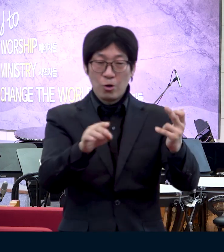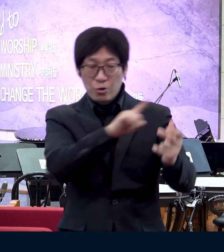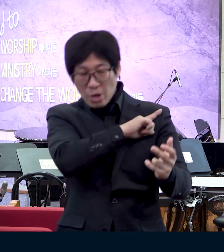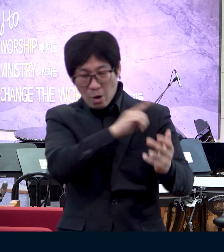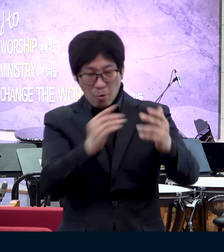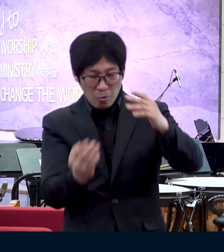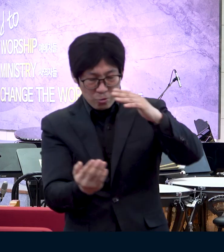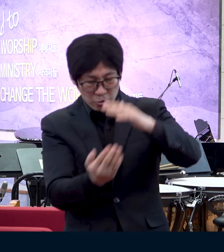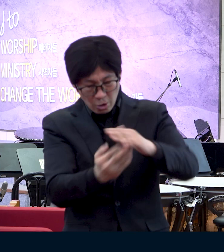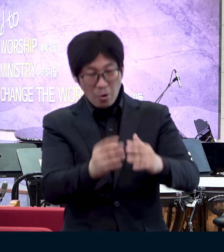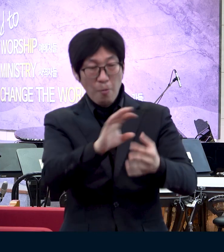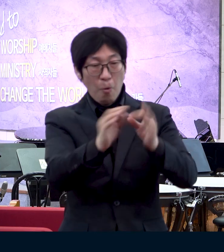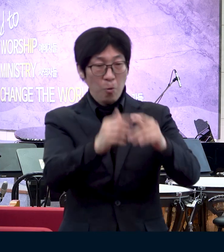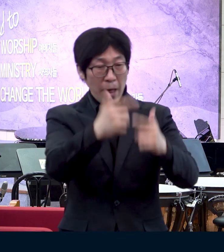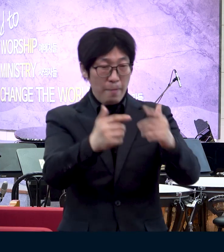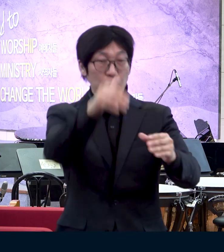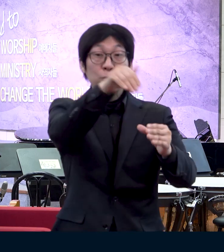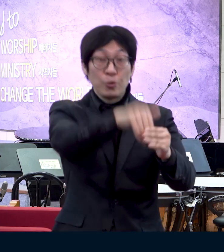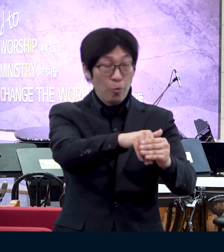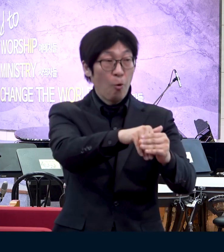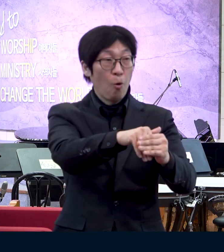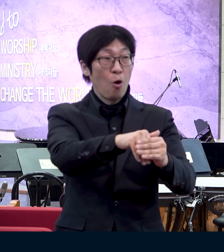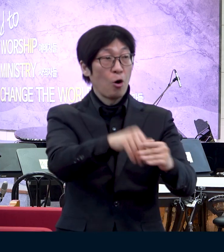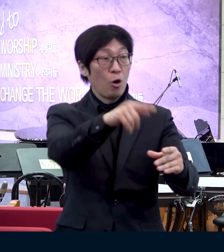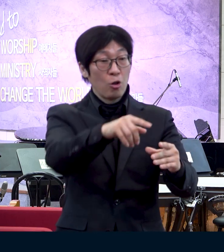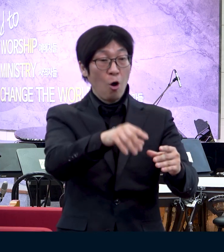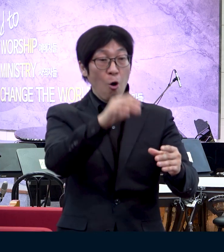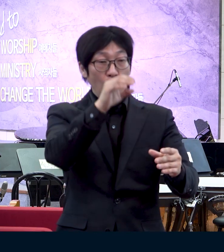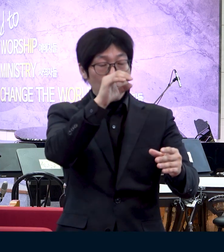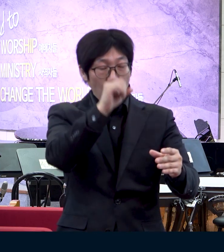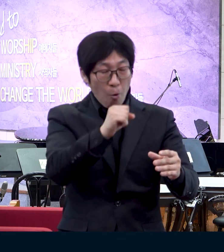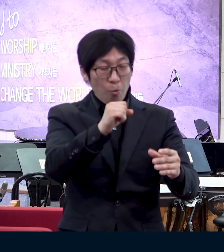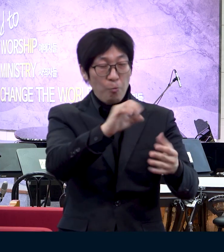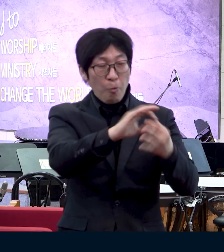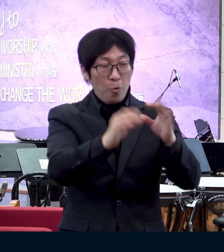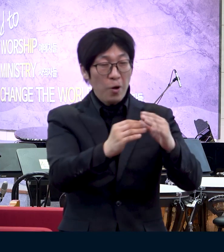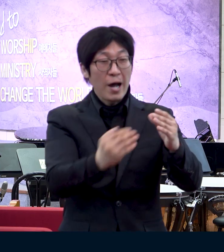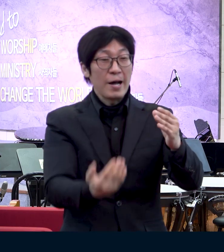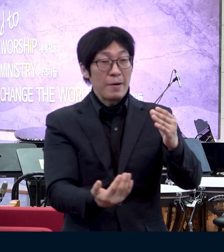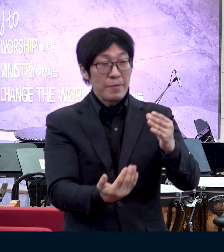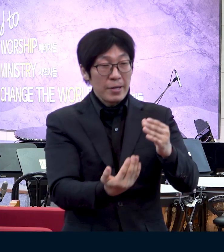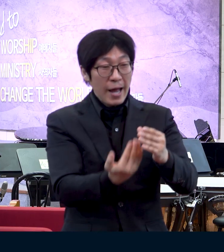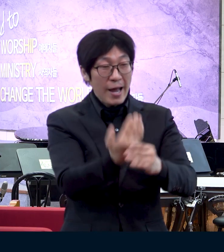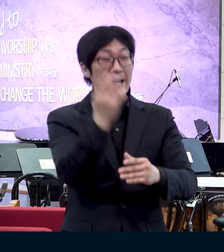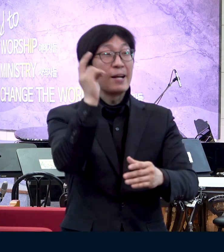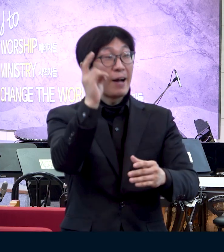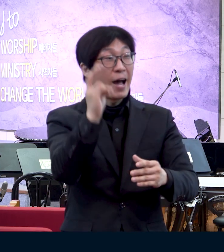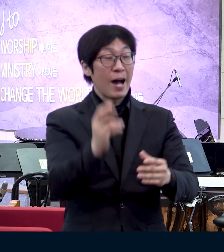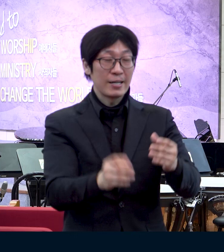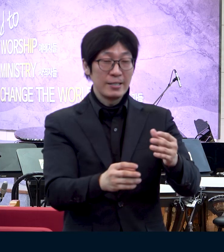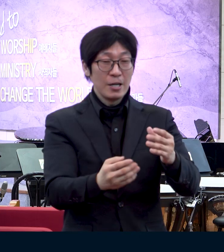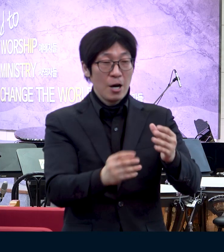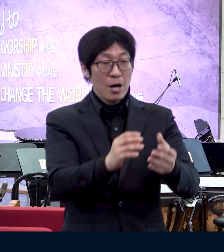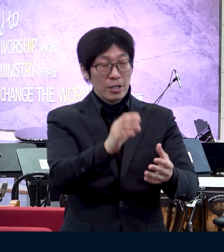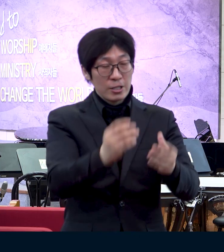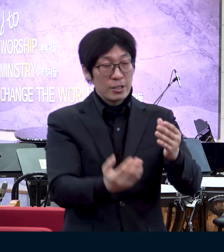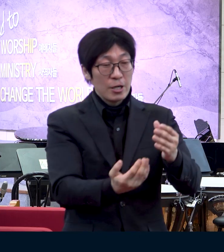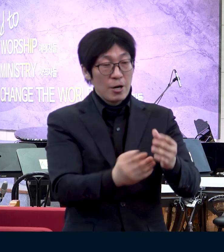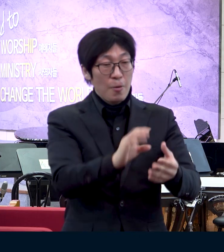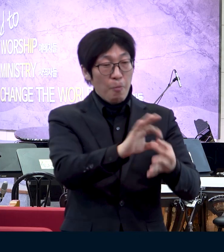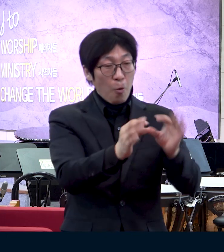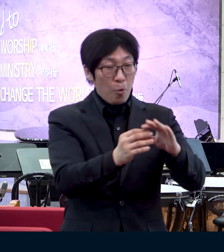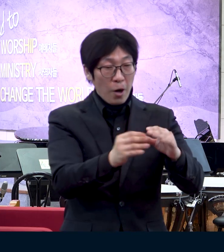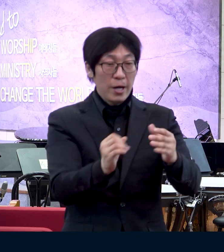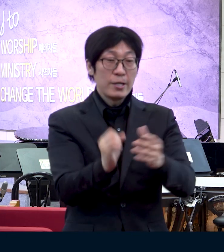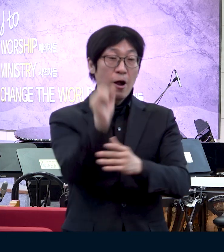포도나무를 심어놓고, 그리고 거기에서 정말 좋은 포도가 맺힐 것을 기대하면서 그 포도 가지고 포도주를